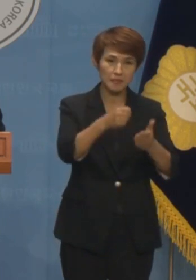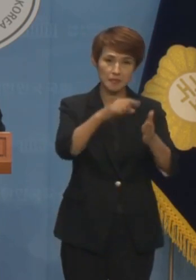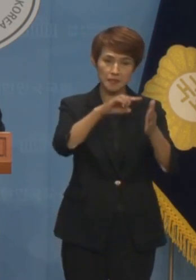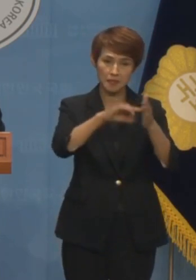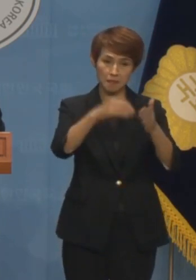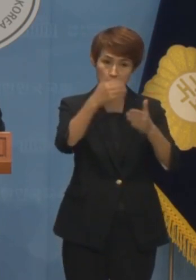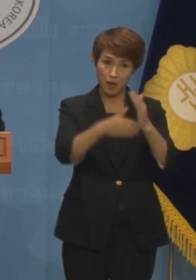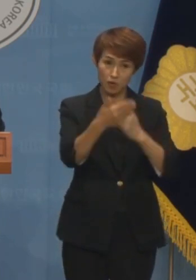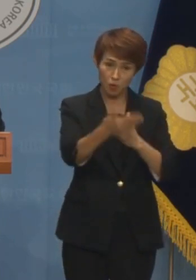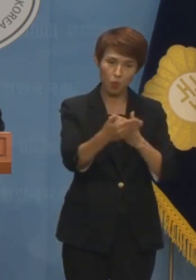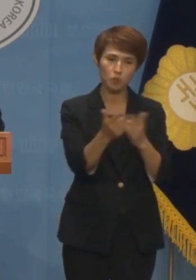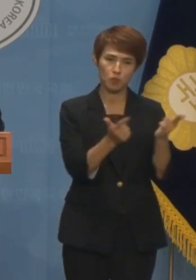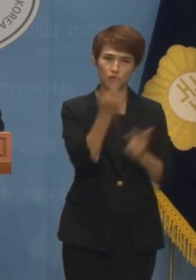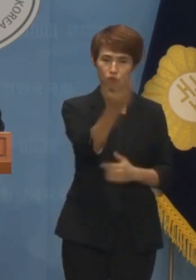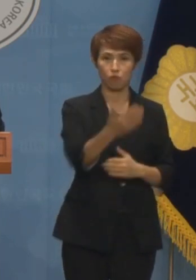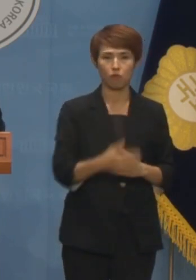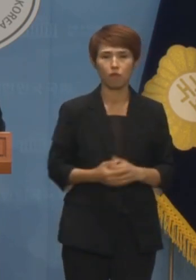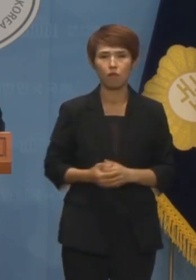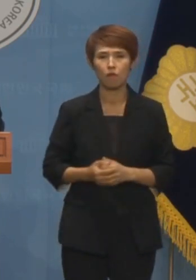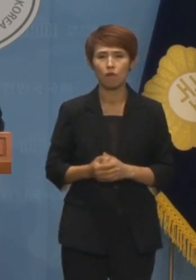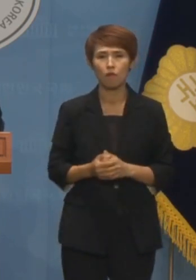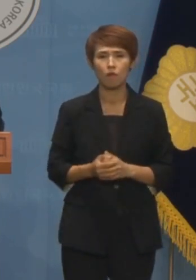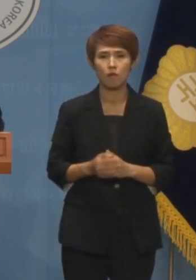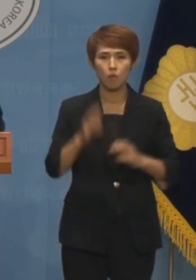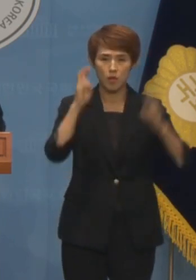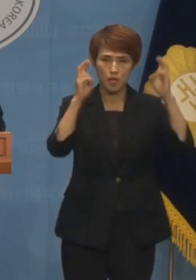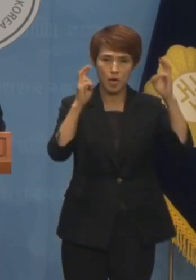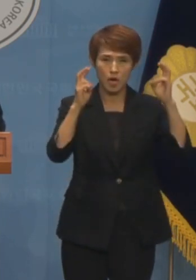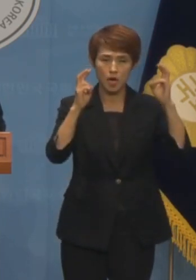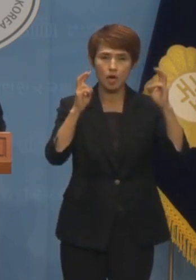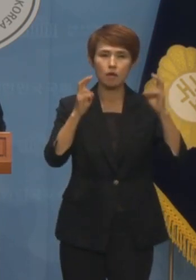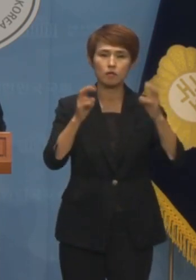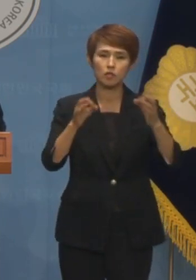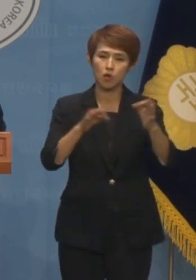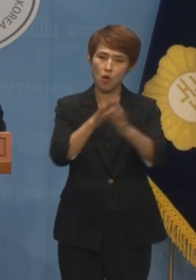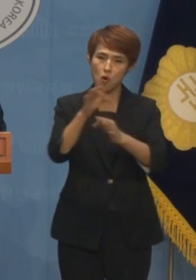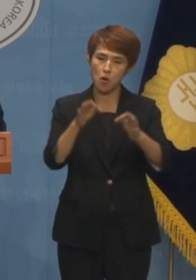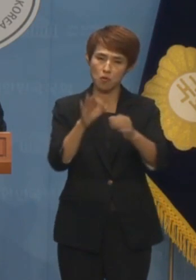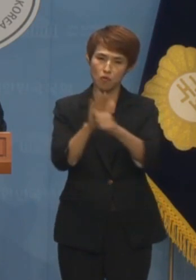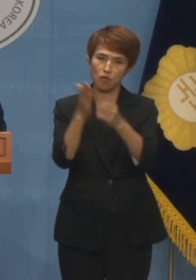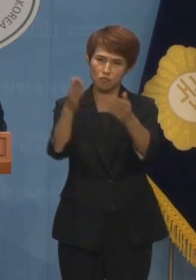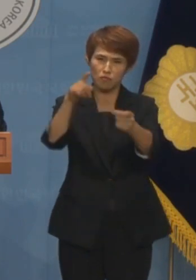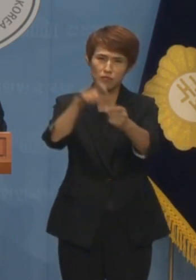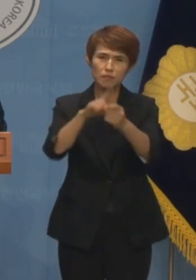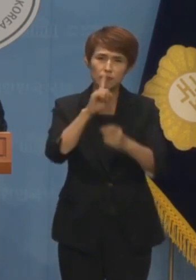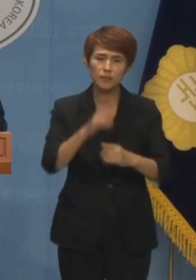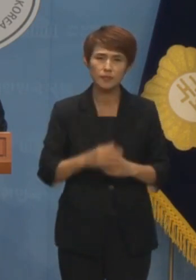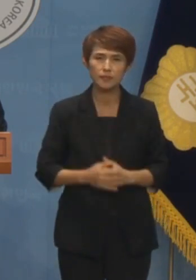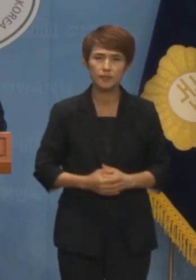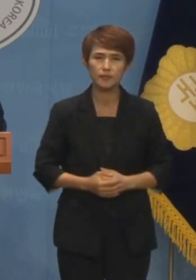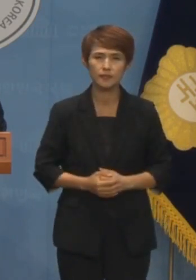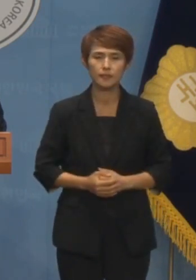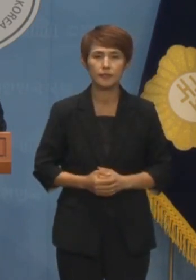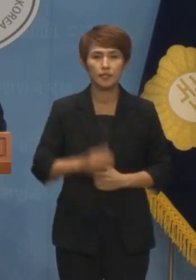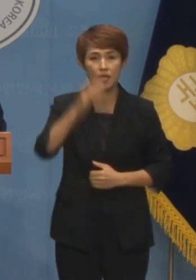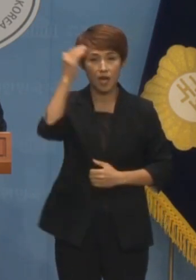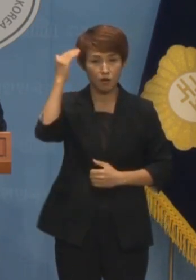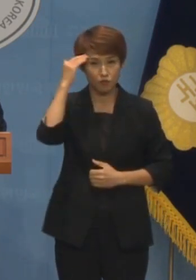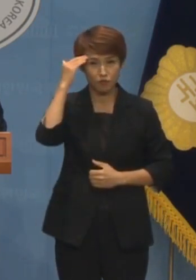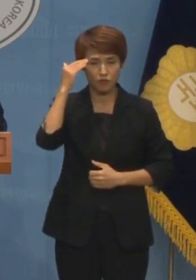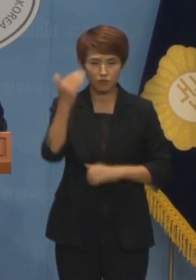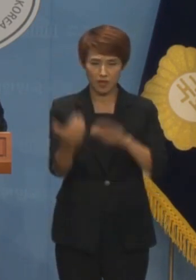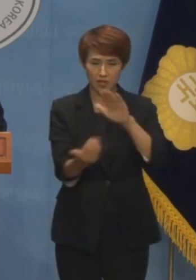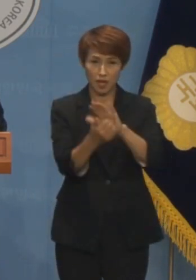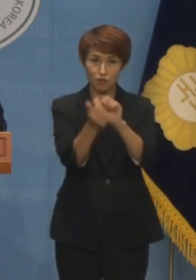밝혔습니다. 기업의 경쟁력을 높이기 위해서라고 이유를 댑니다. 우리나라 최대